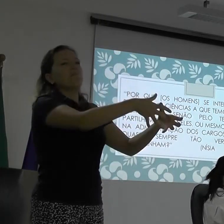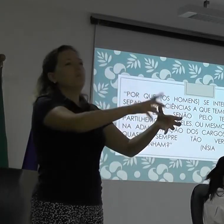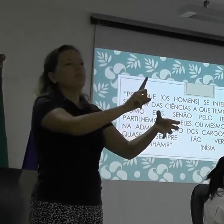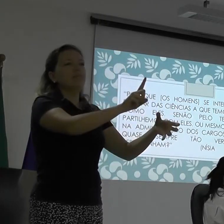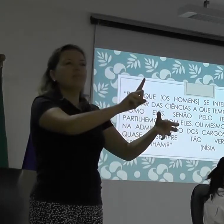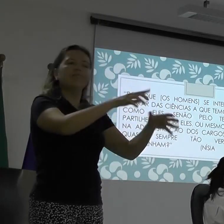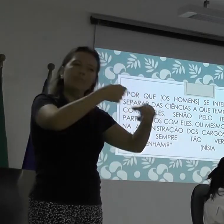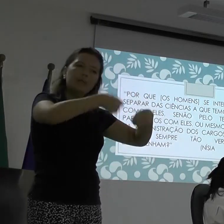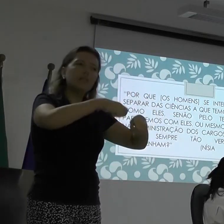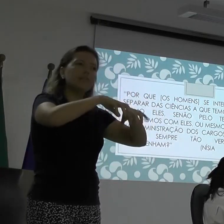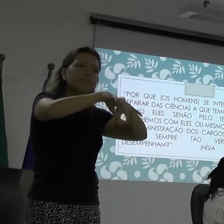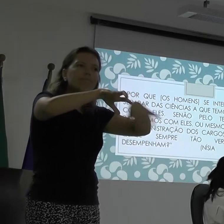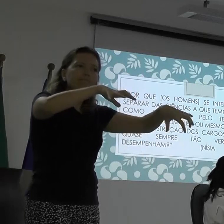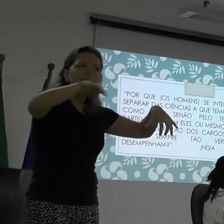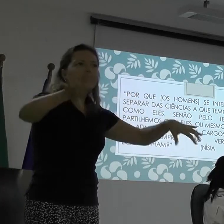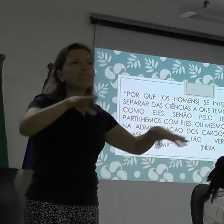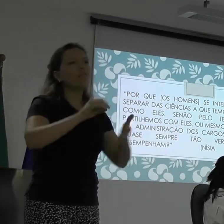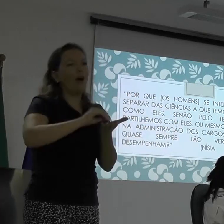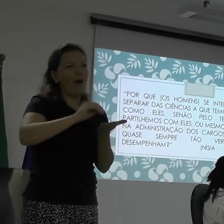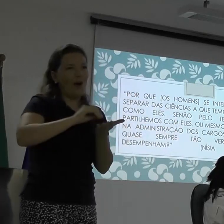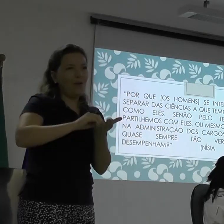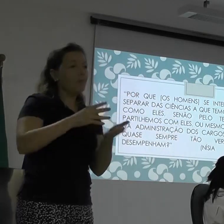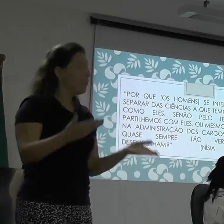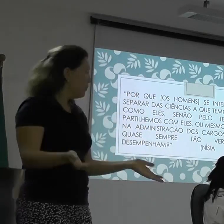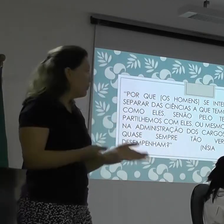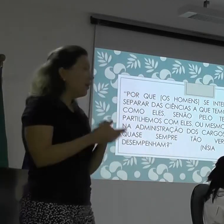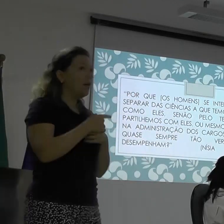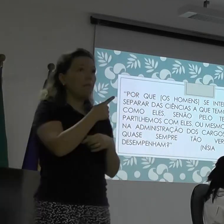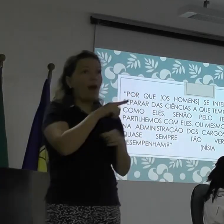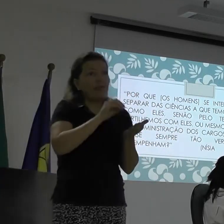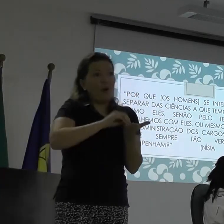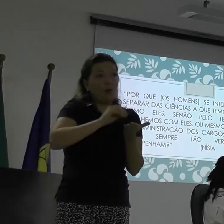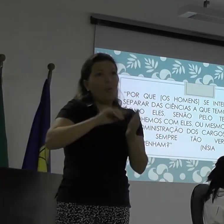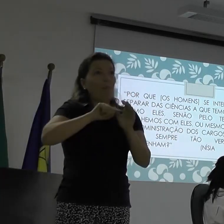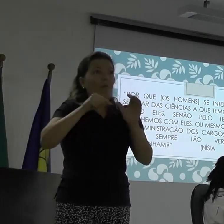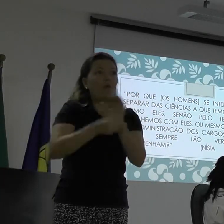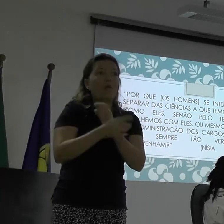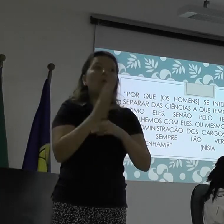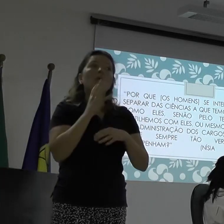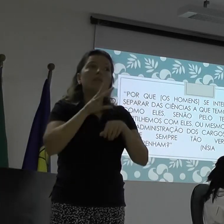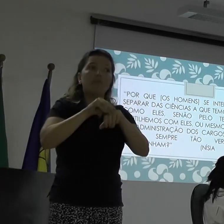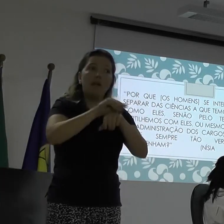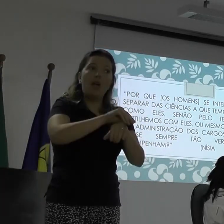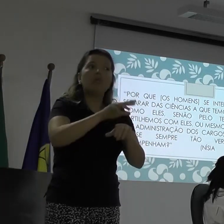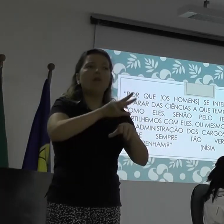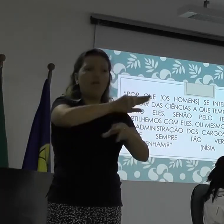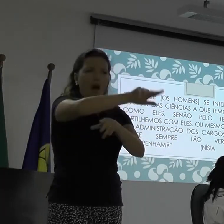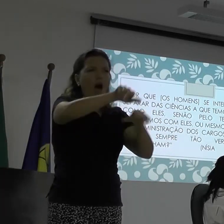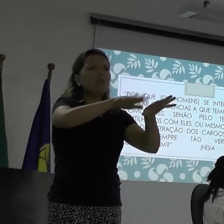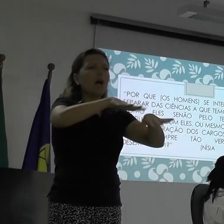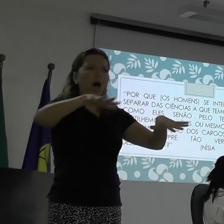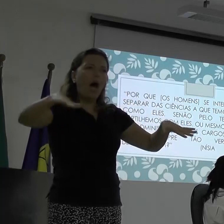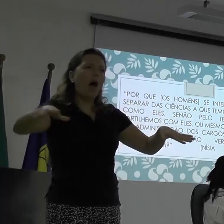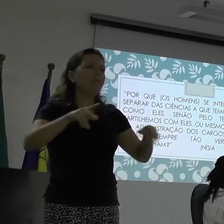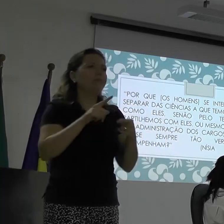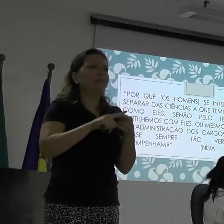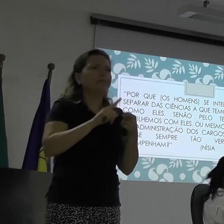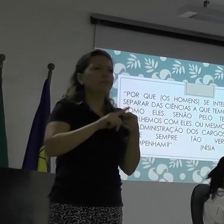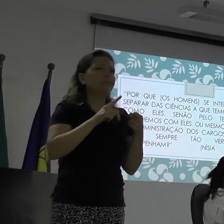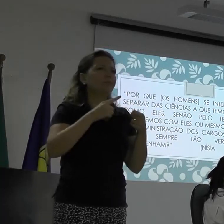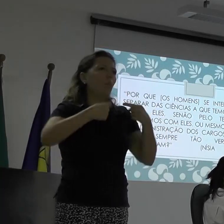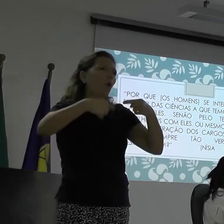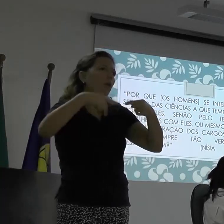Infelizmente, a ausência dessa profundidade ocorre em diferentes campos, como no político,